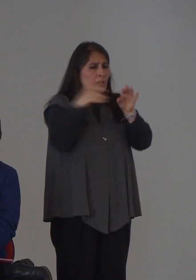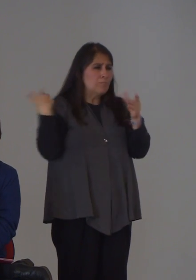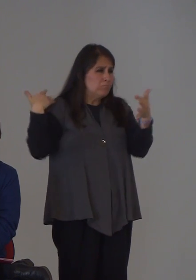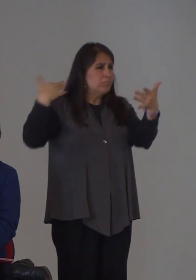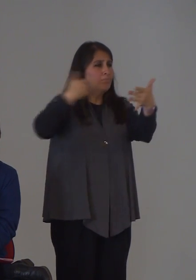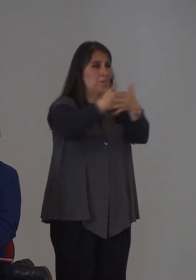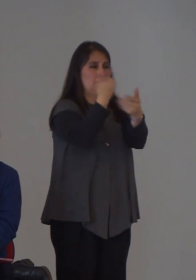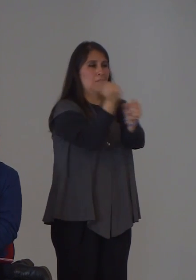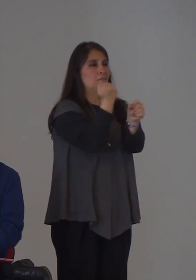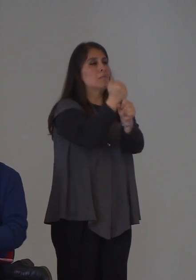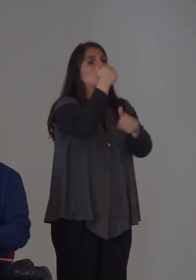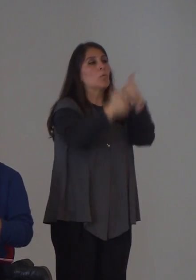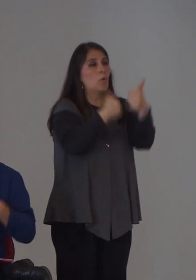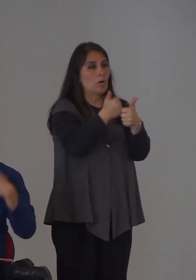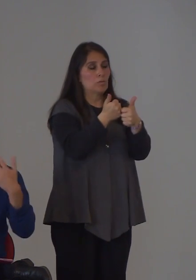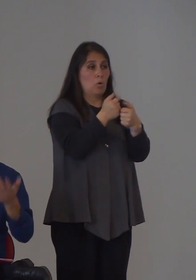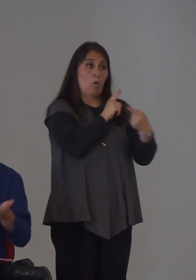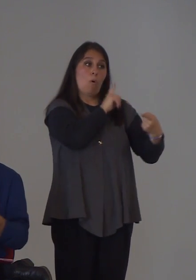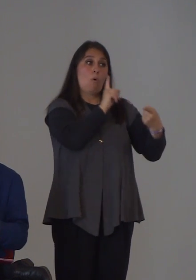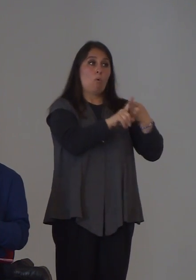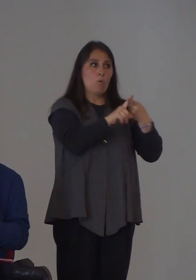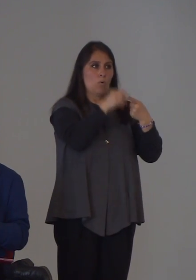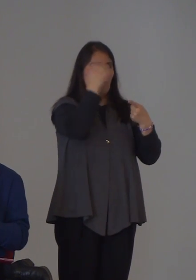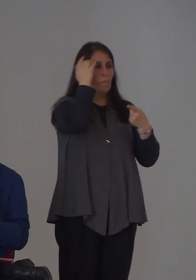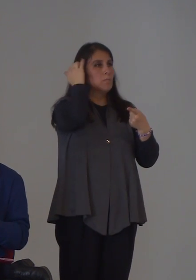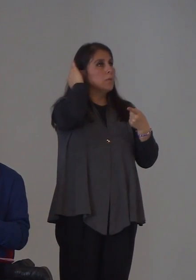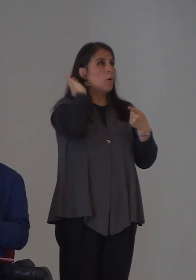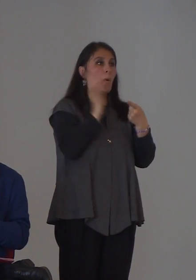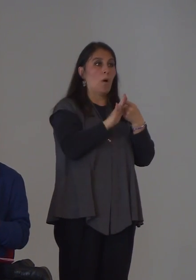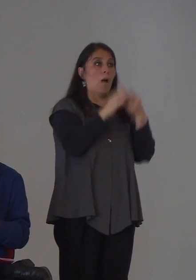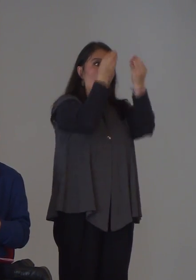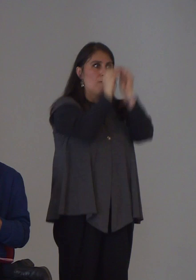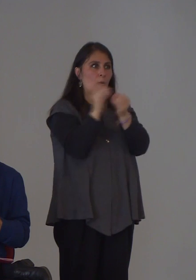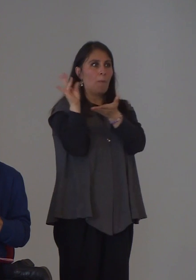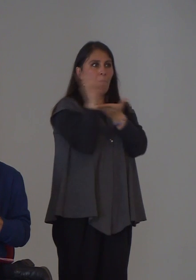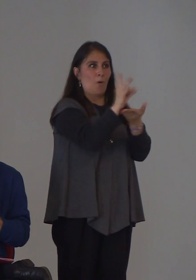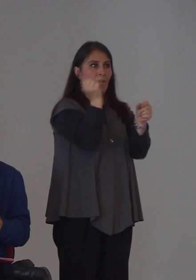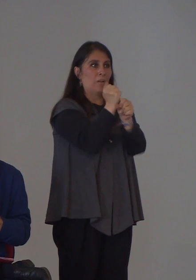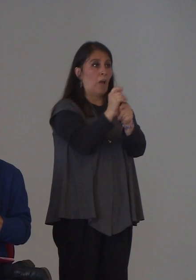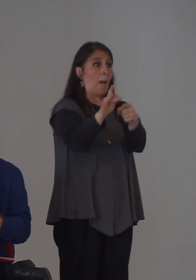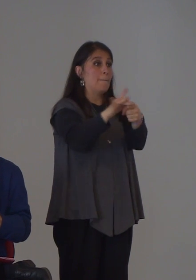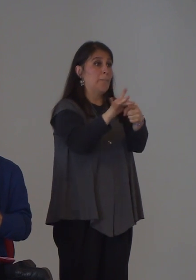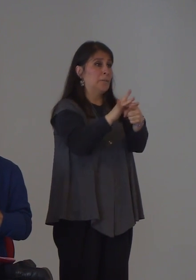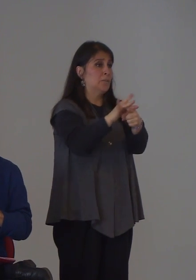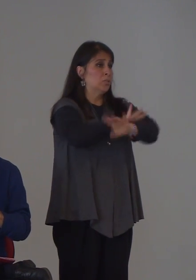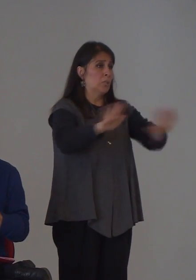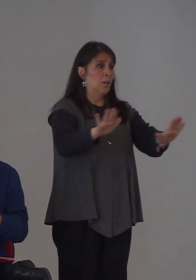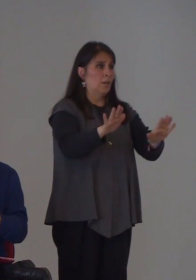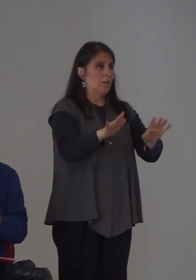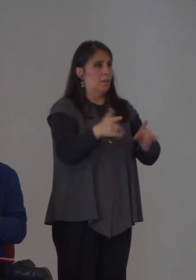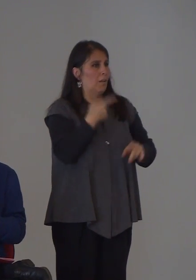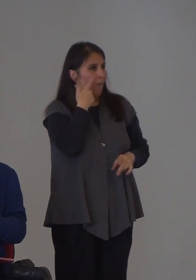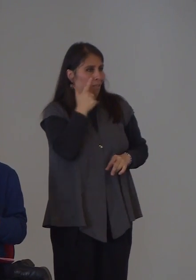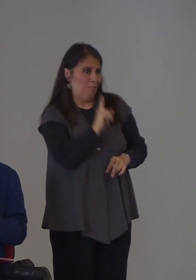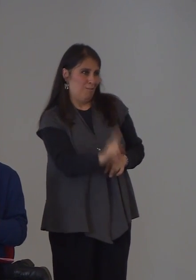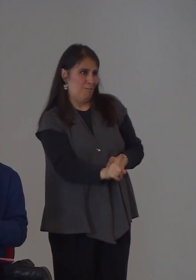son, uno, superar el modelo aplicacionista. Históricamente en Argentina la formación docente se parecía mucho en su estructura